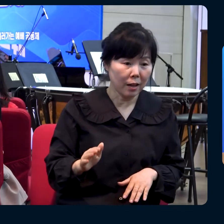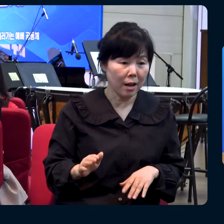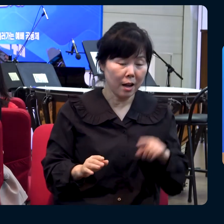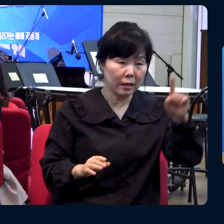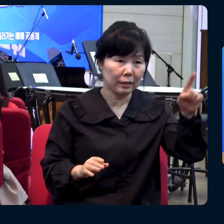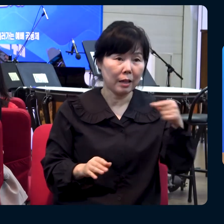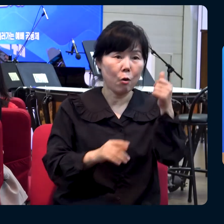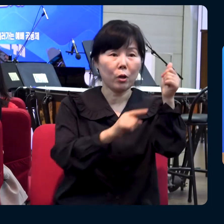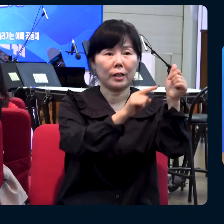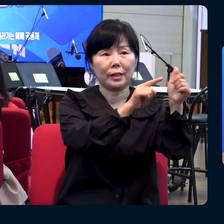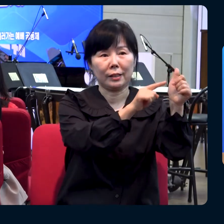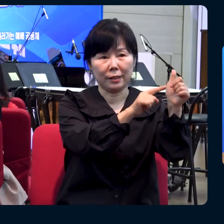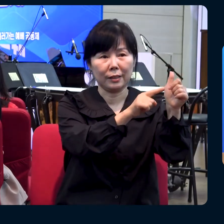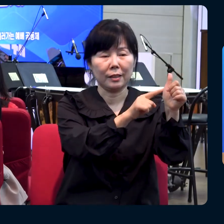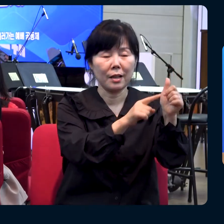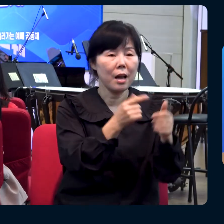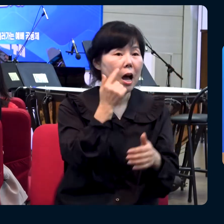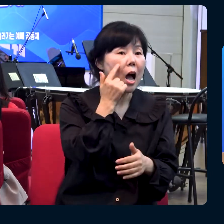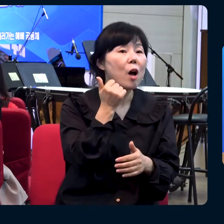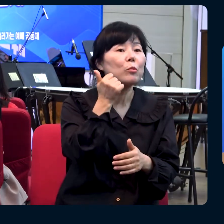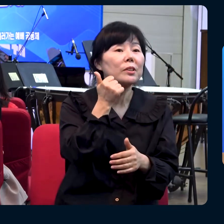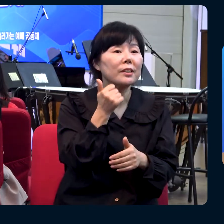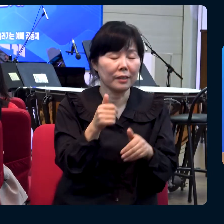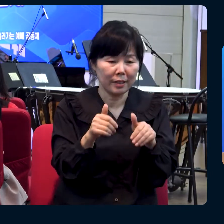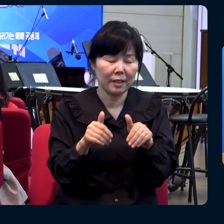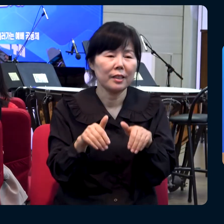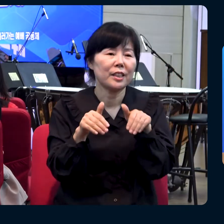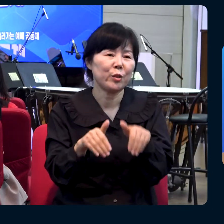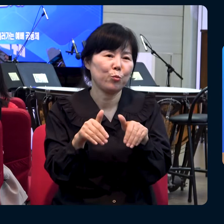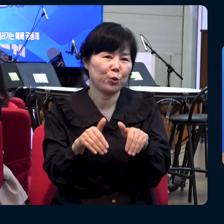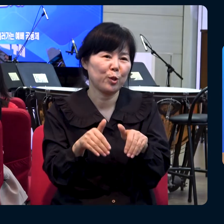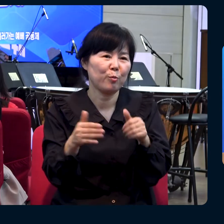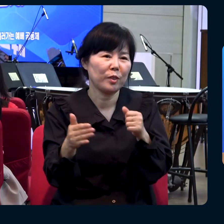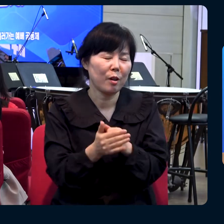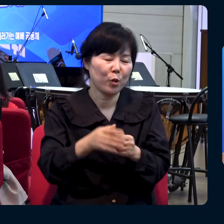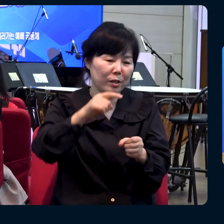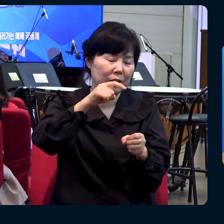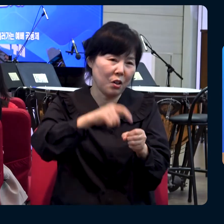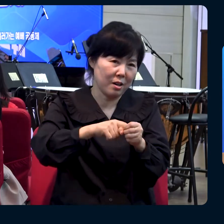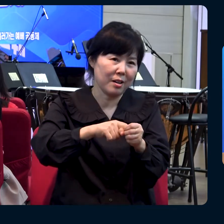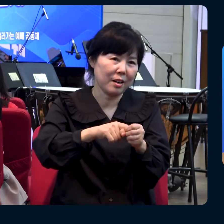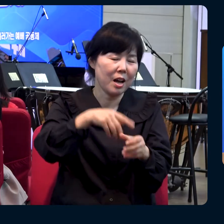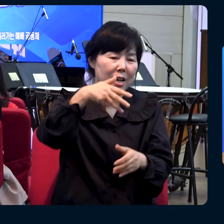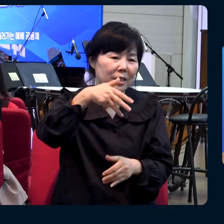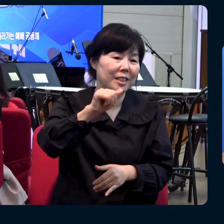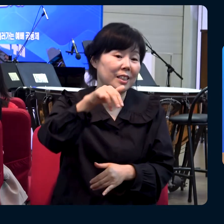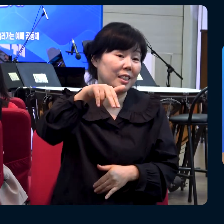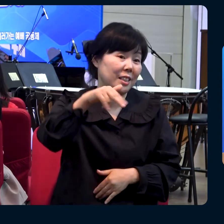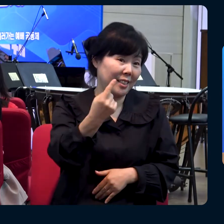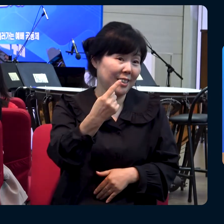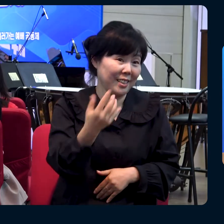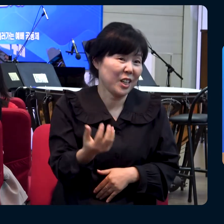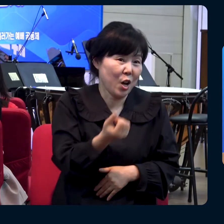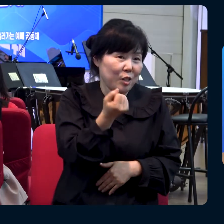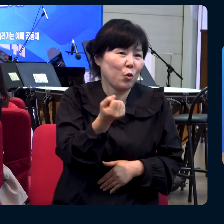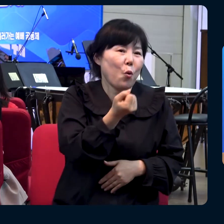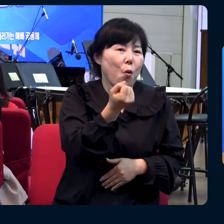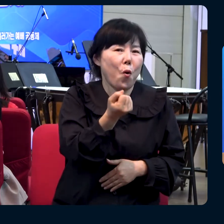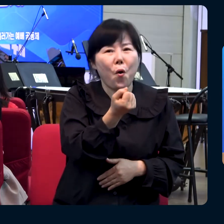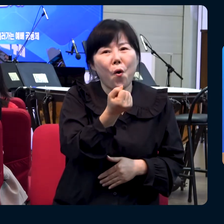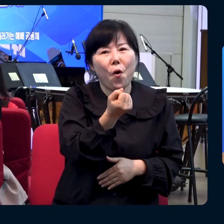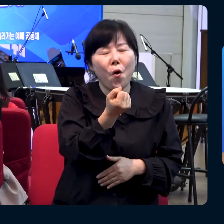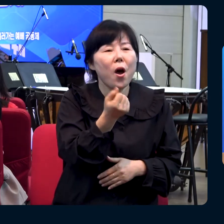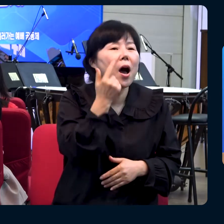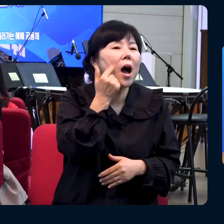다윗이라고 하는 소년이 아버지 심부름을 위해서 떡 10개와 치즈를 가지고 이 전쟁터에 10대